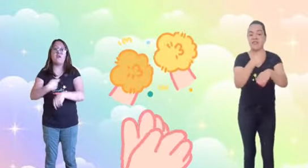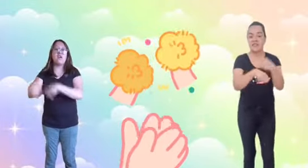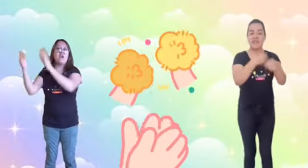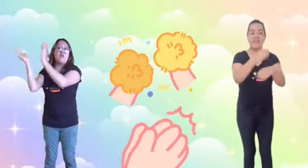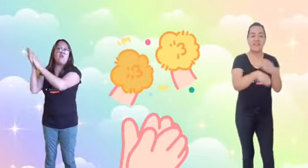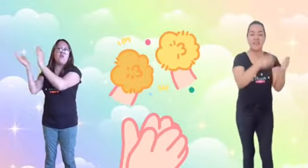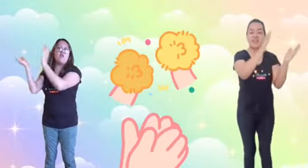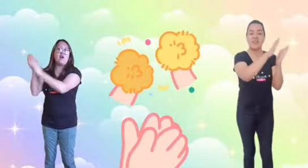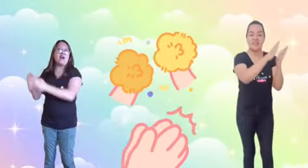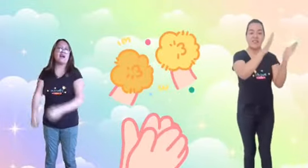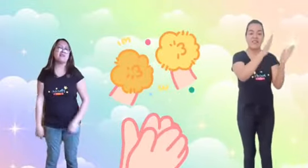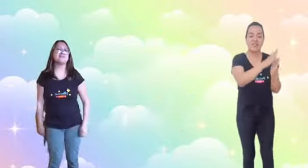oa.